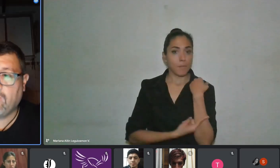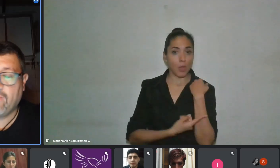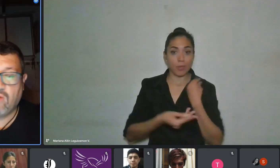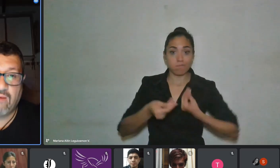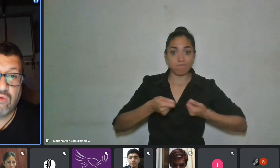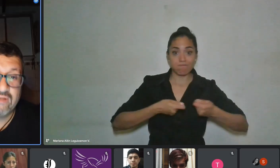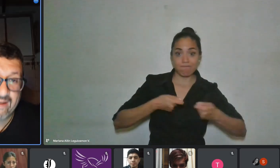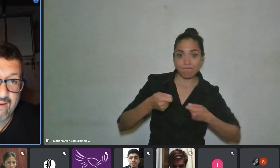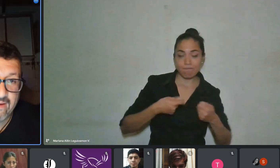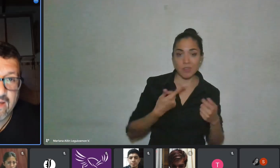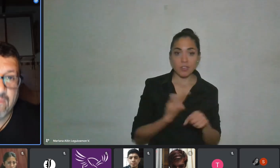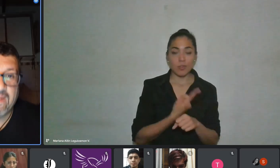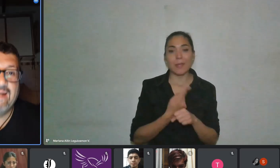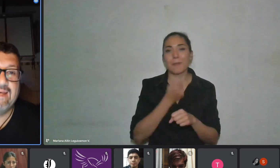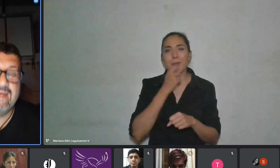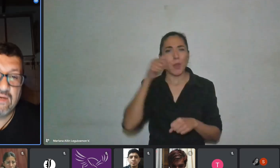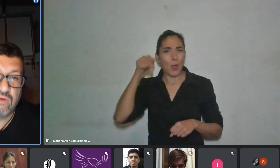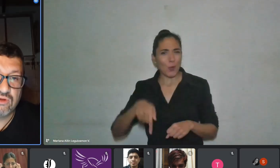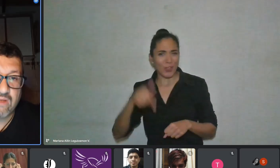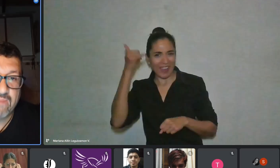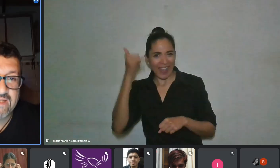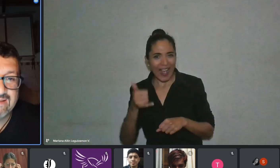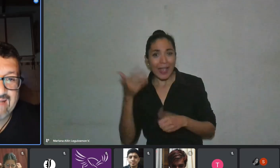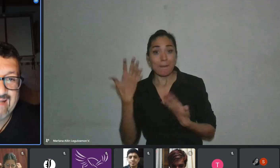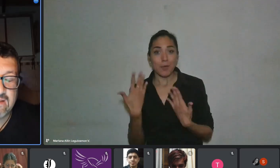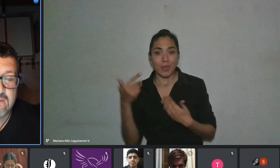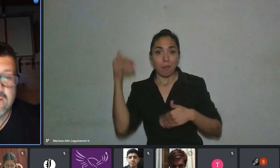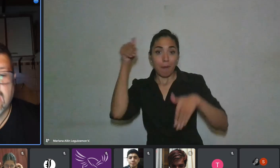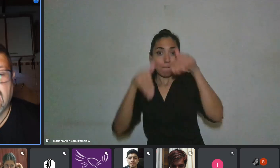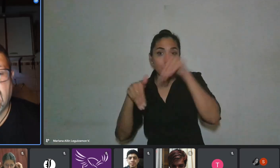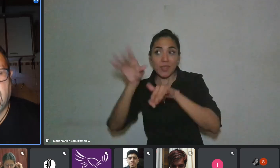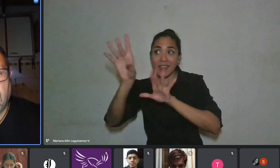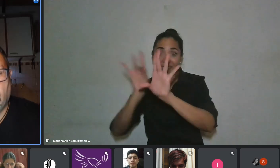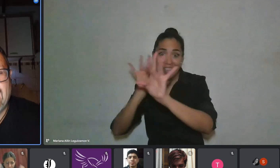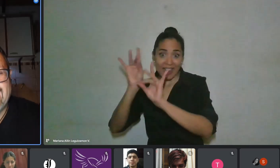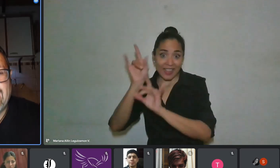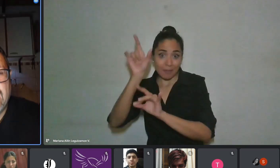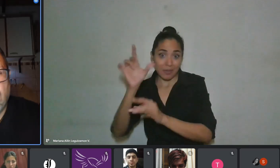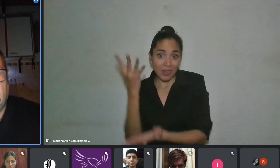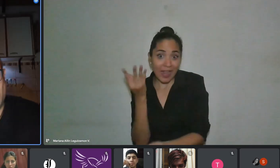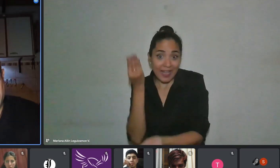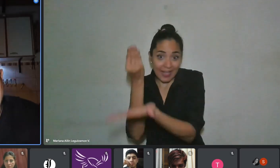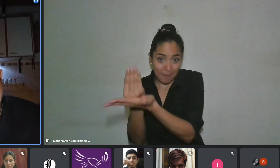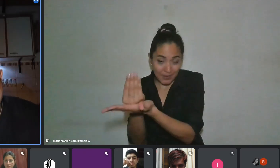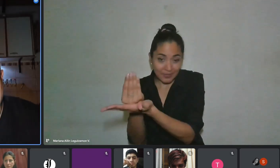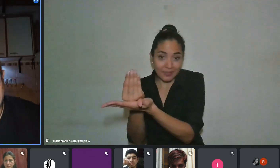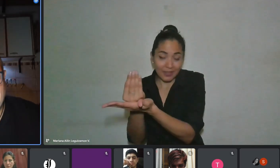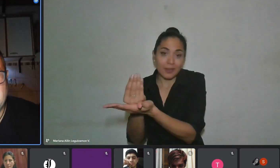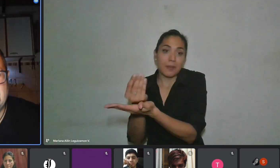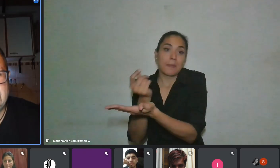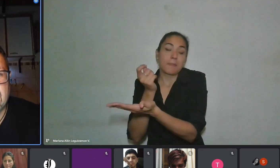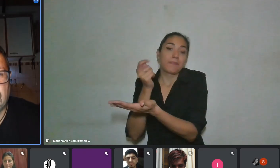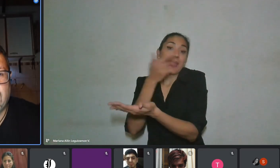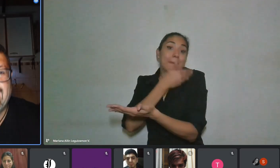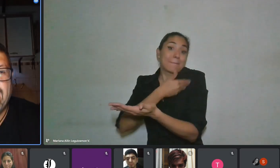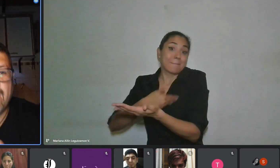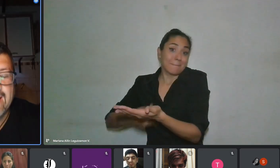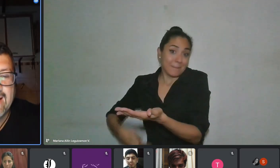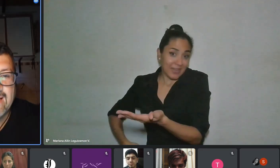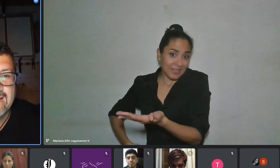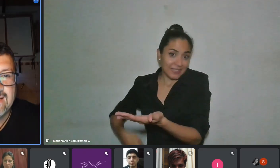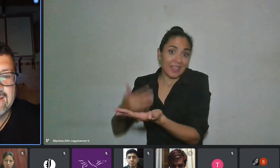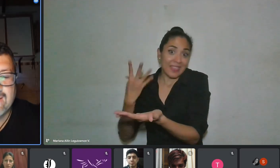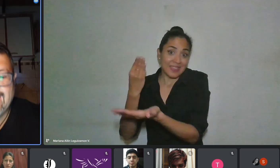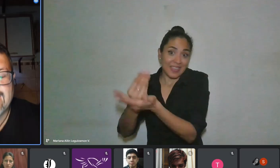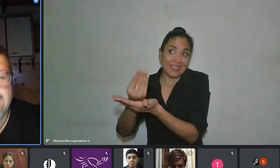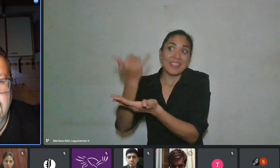nosotros vamos a votar para elegir a nuestros representantes, en los cuales también nuestro presidente tiene cierto esquema legal